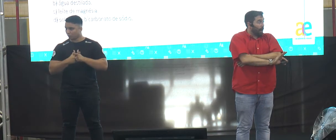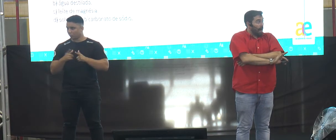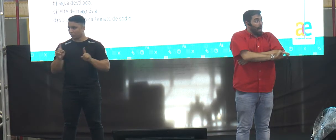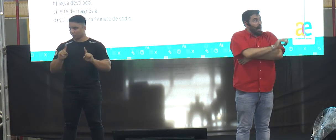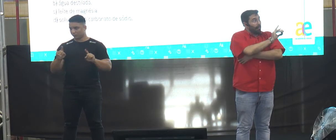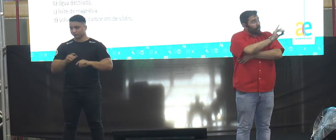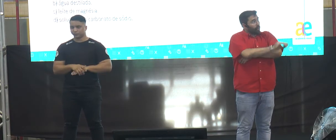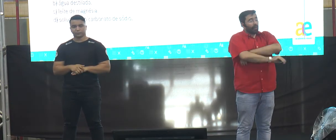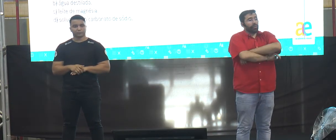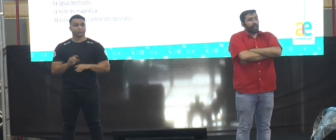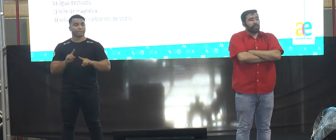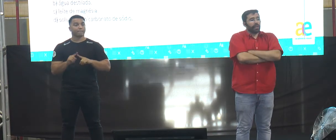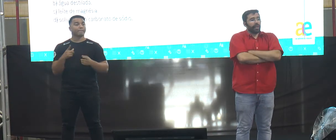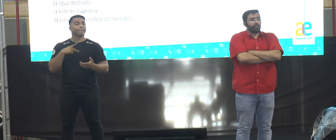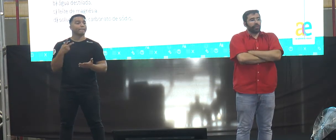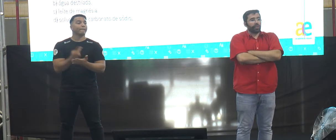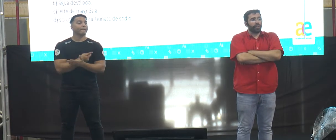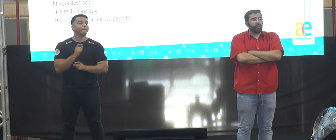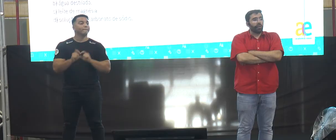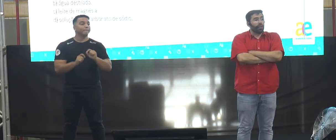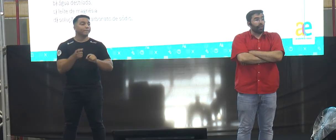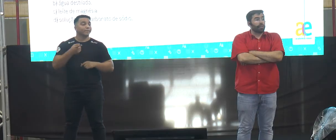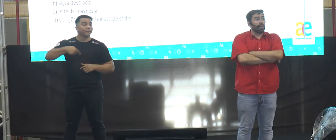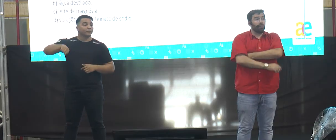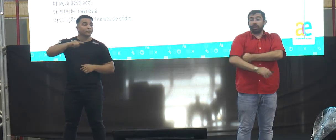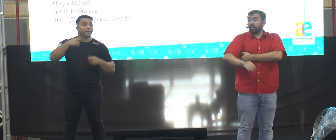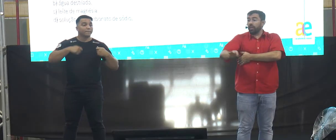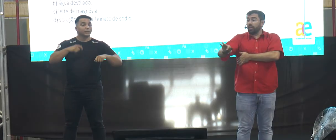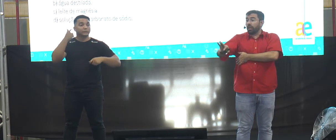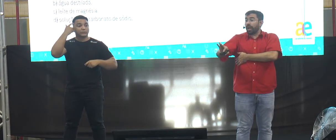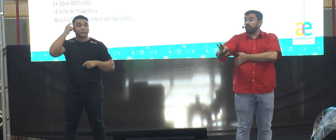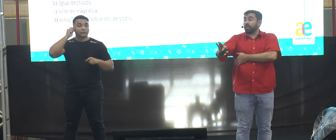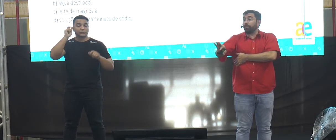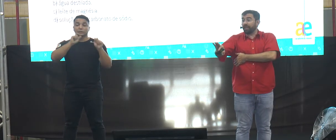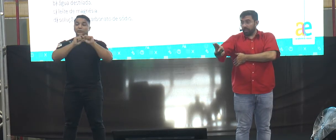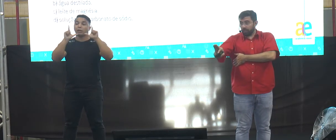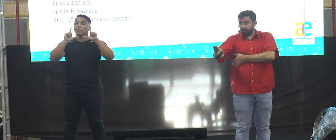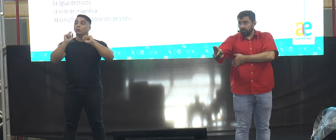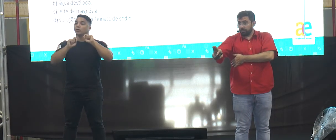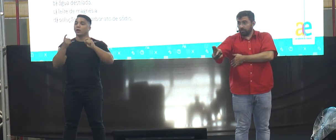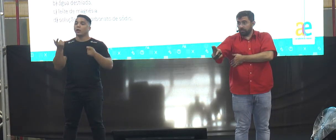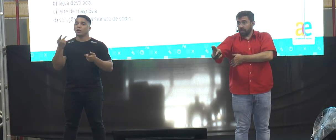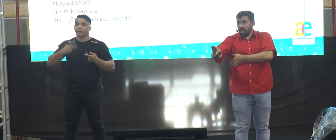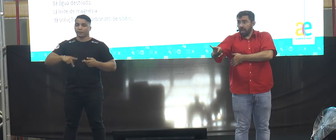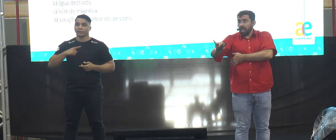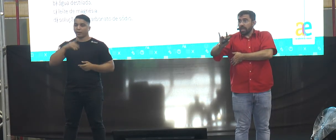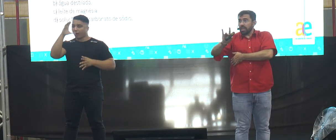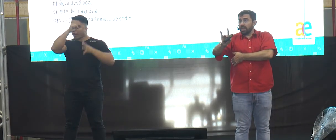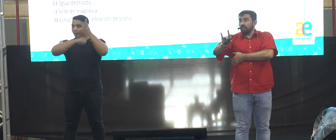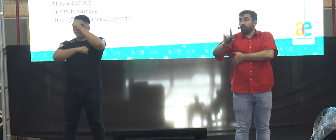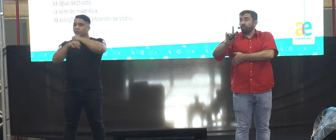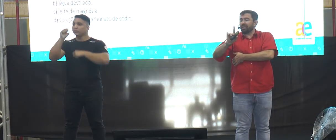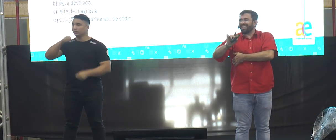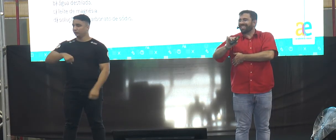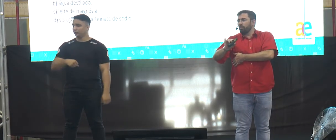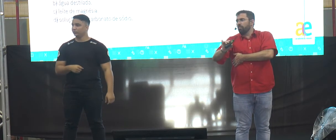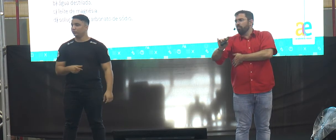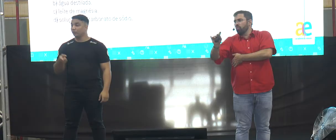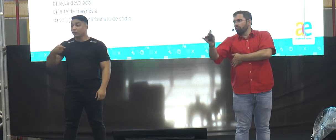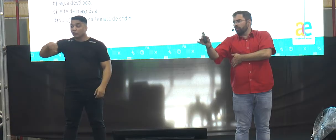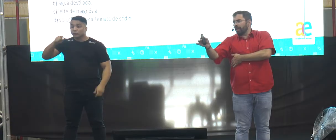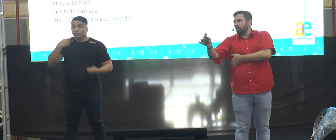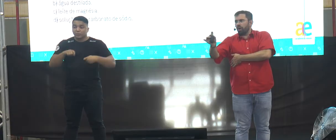assustar. Mas o que acontece aqui é que vocês têm que ter uma noção de que a gente está aprendendo. E vocês